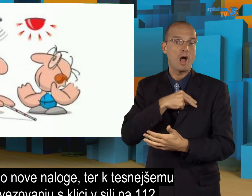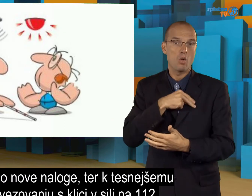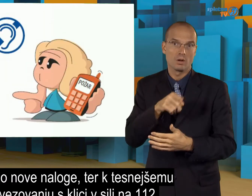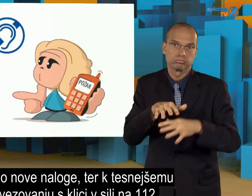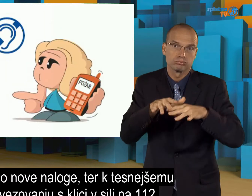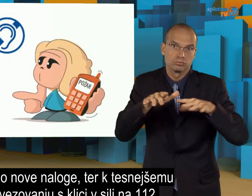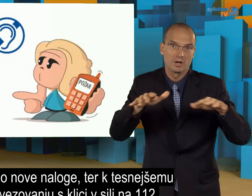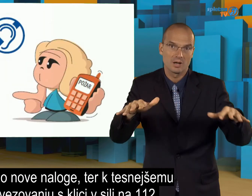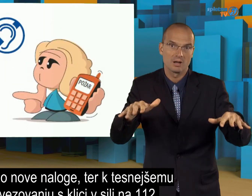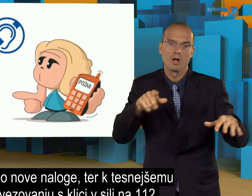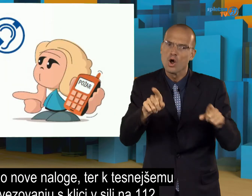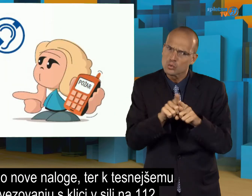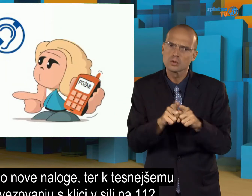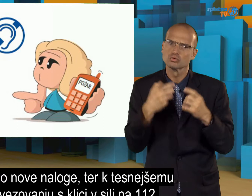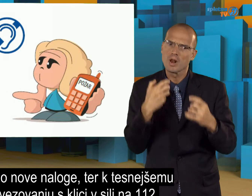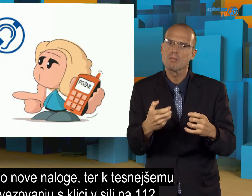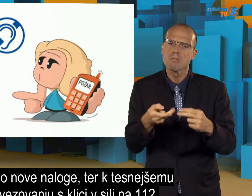na 112.